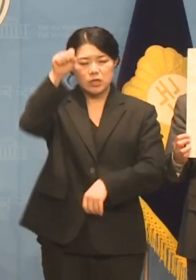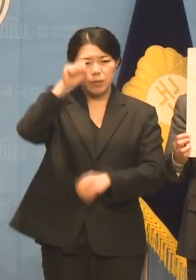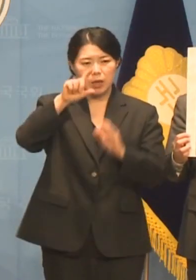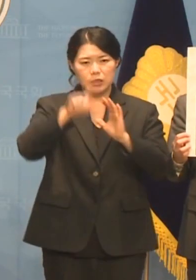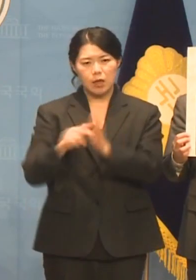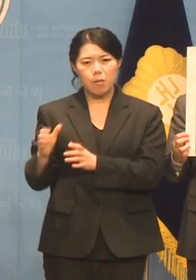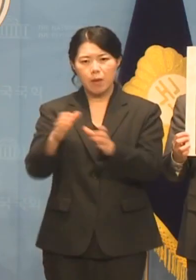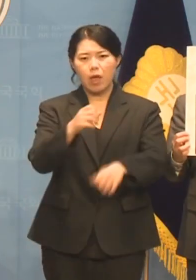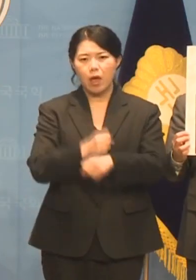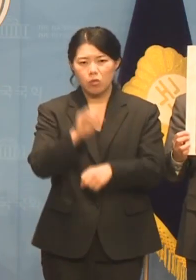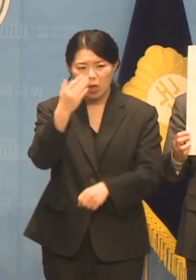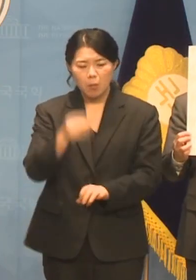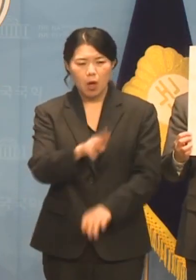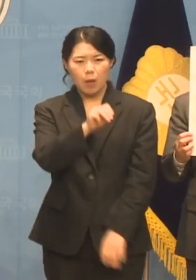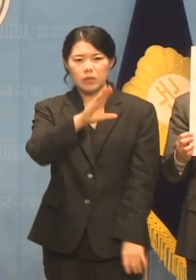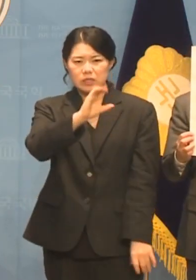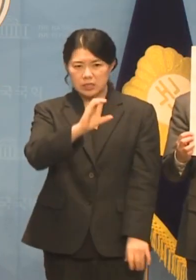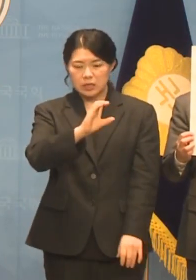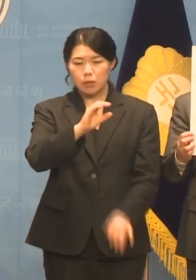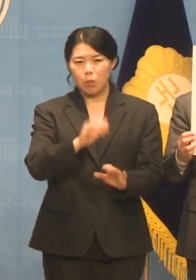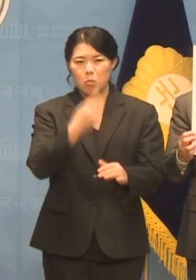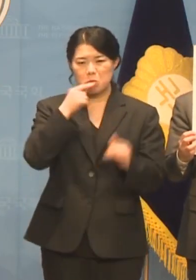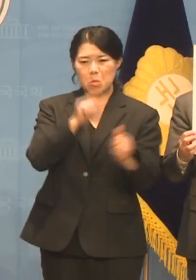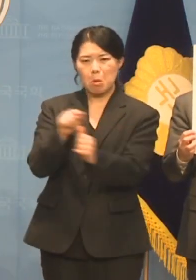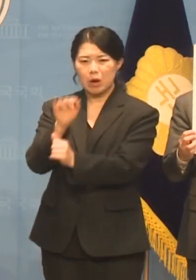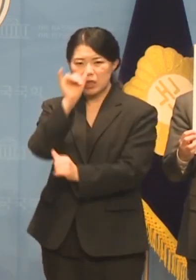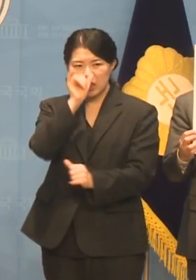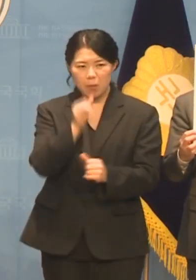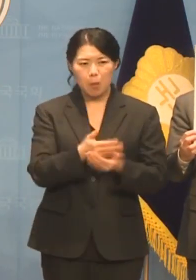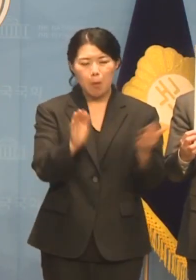지령을 내린다는 등의 글을 지난 주말